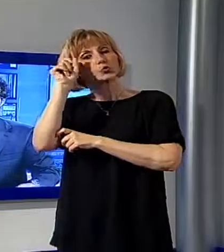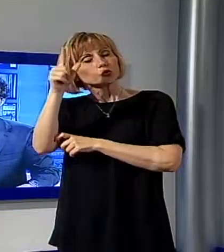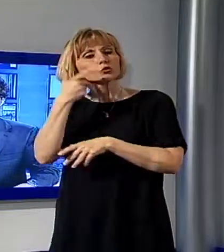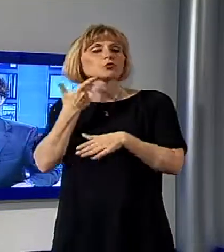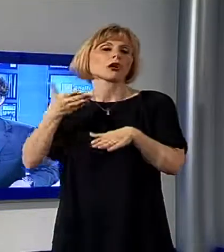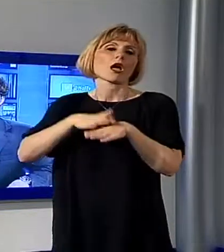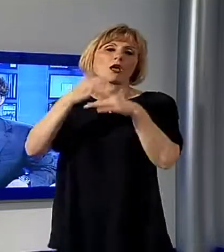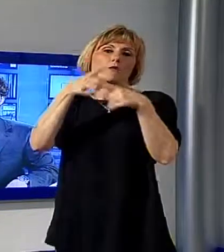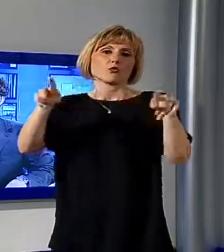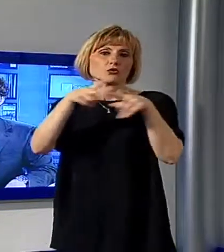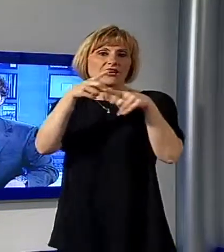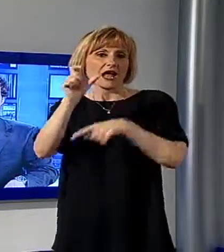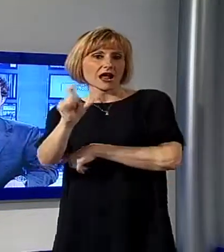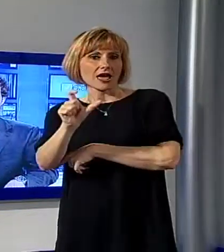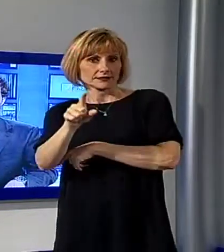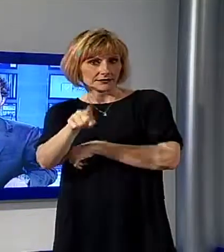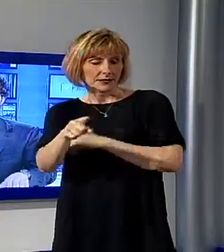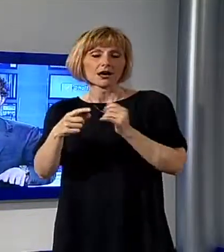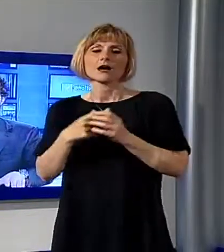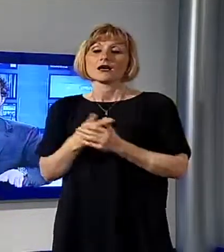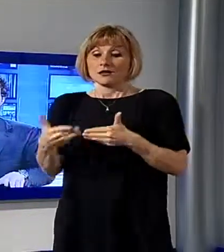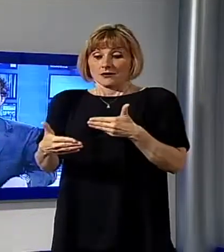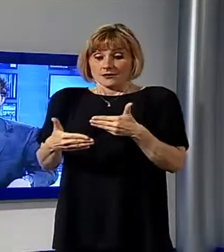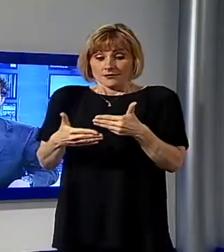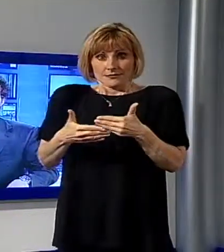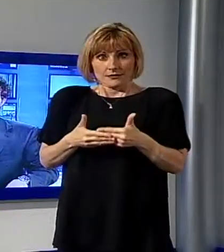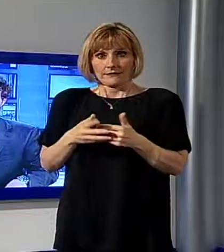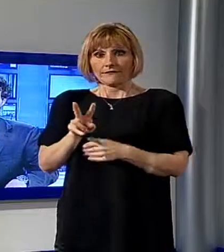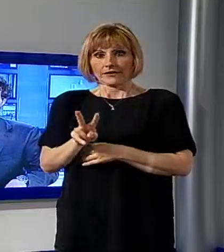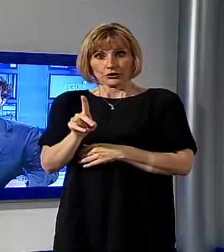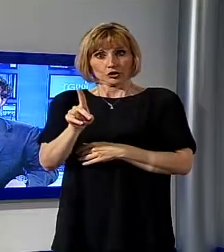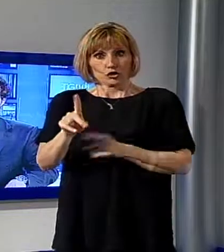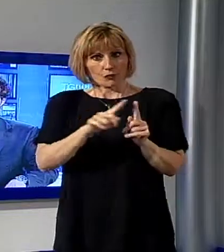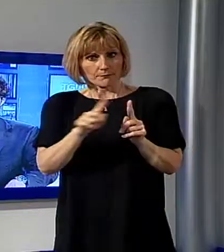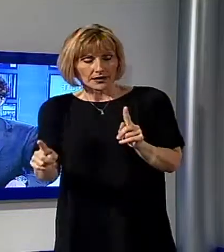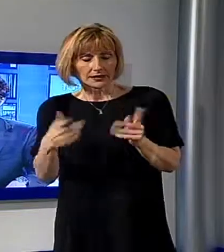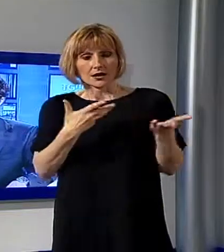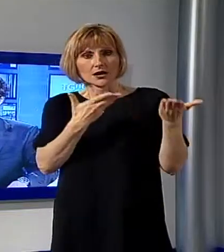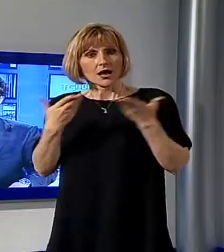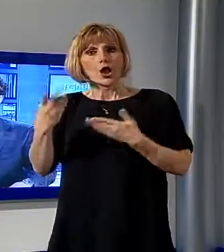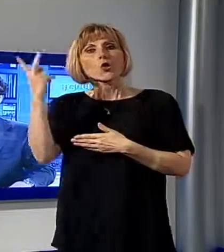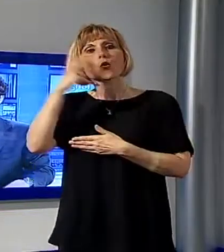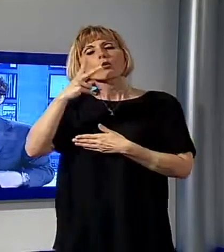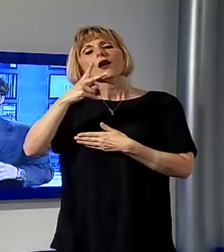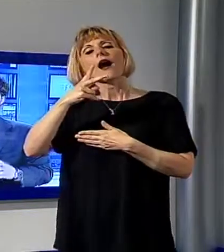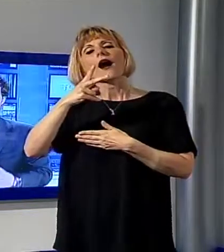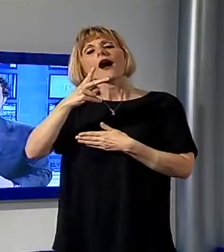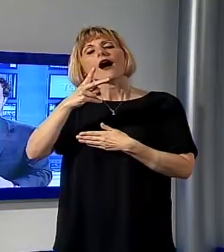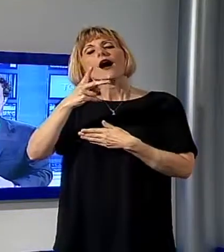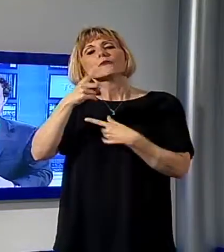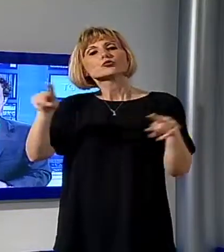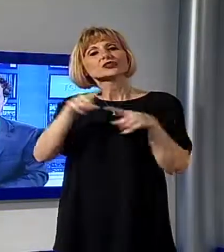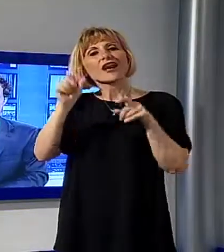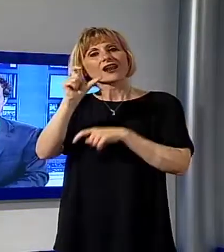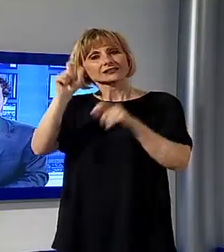musica classica, perché ormai è alle porte. Da venerdì a domenica Lucca ospiterà il Lucca Classica Music Festival. Il